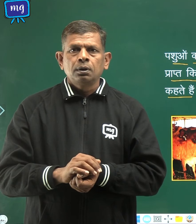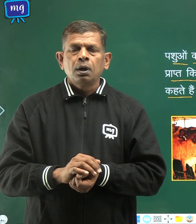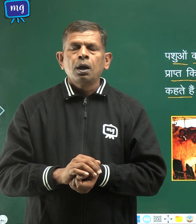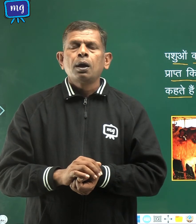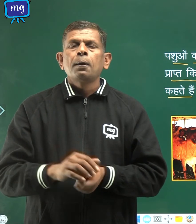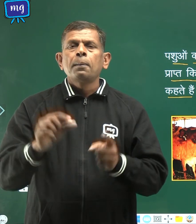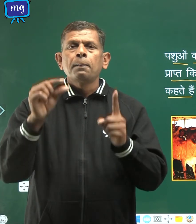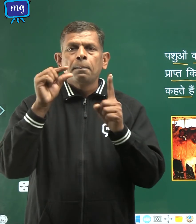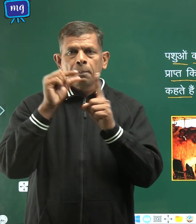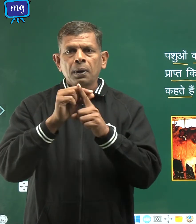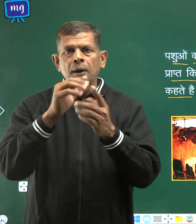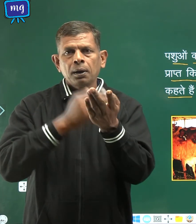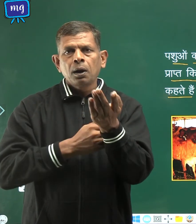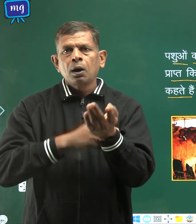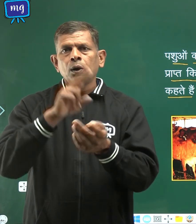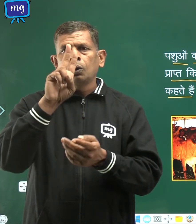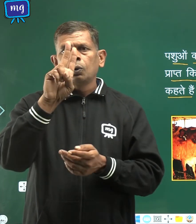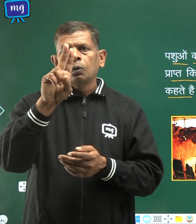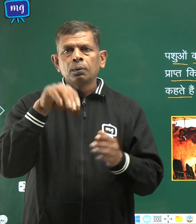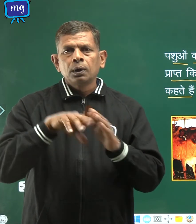भाग 2 में